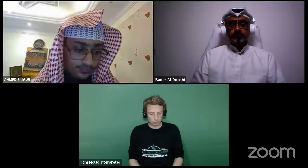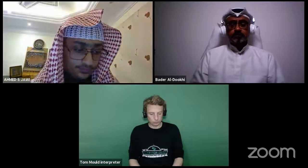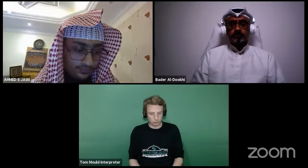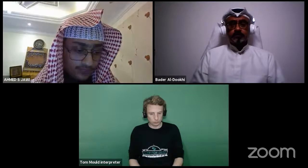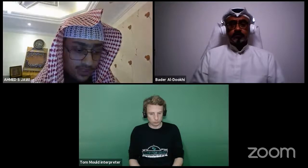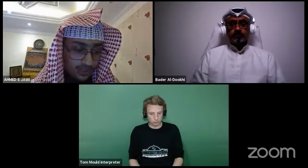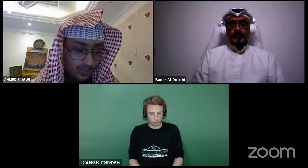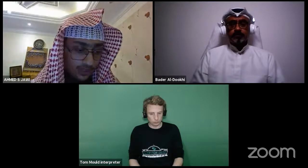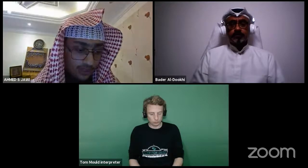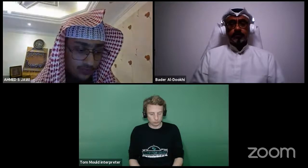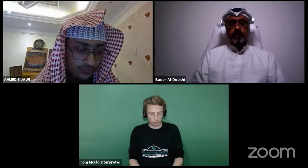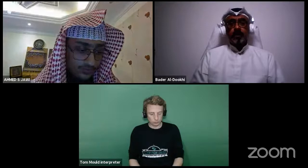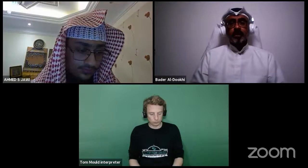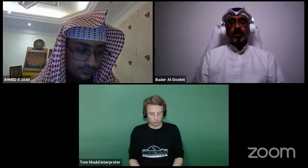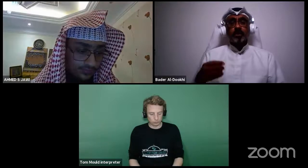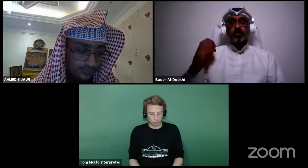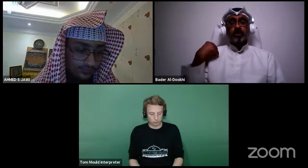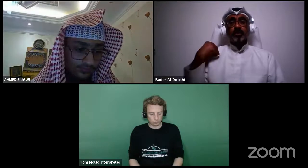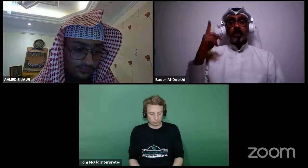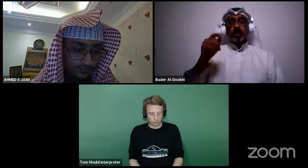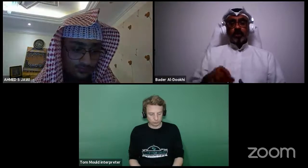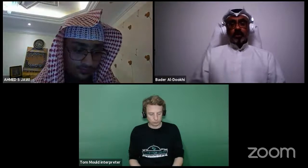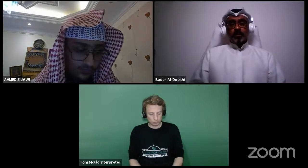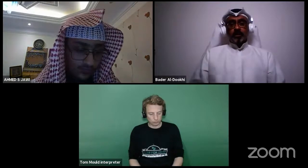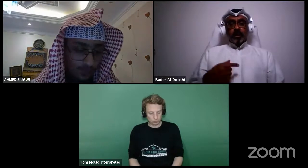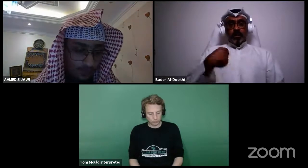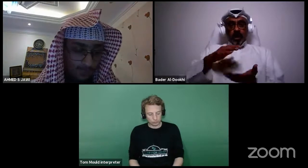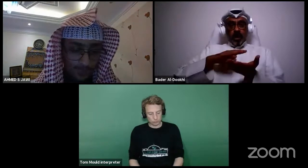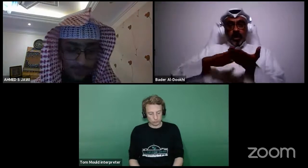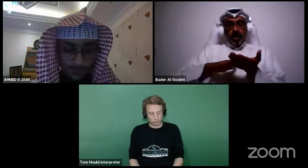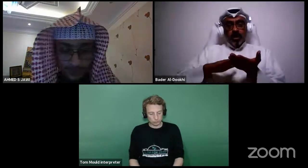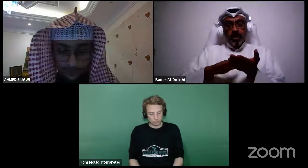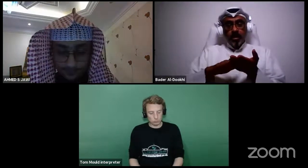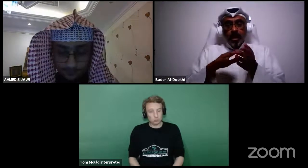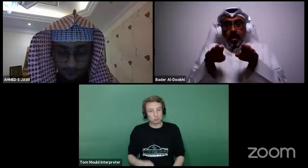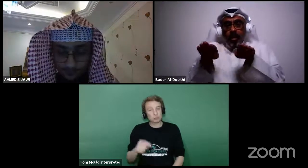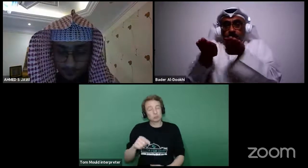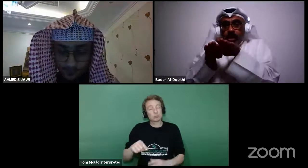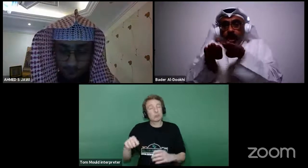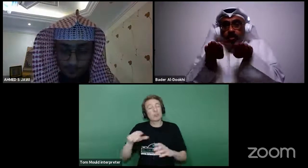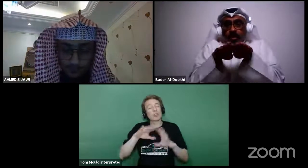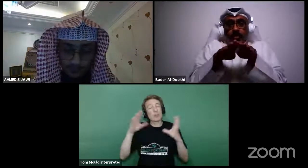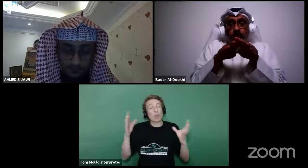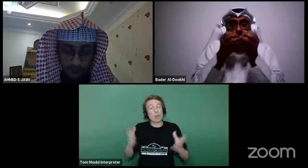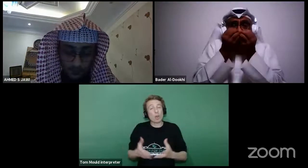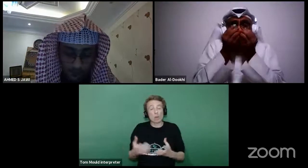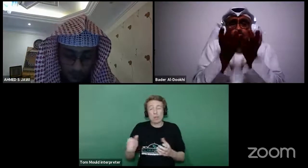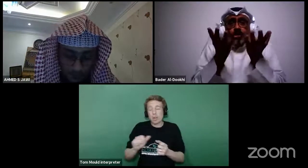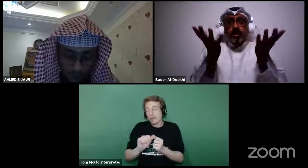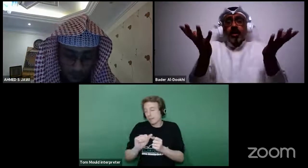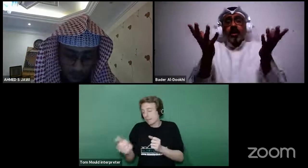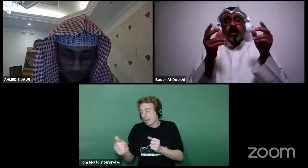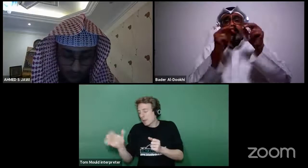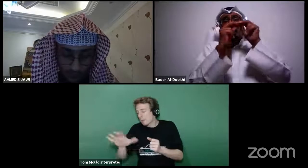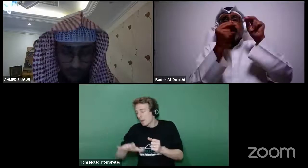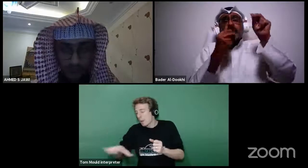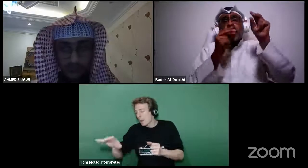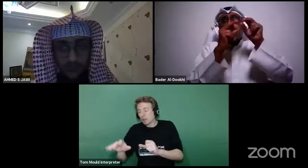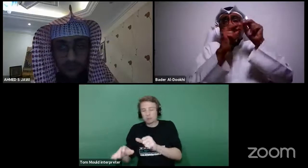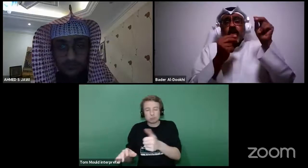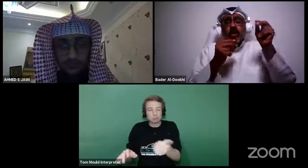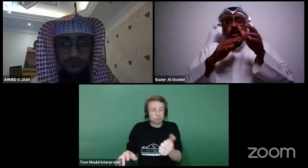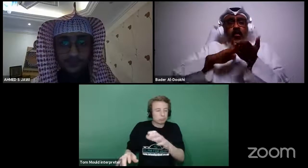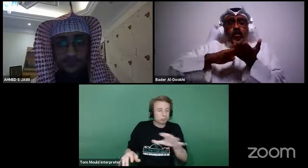أثابكم الله. And in the earth are neighboring tracts and gardens of vines and green crops and